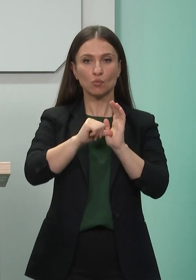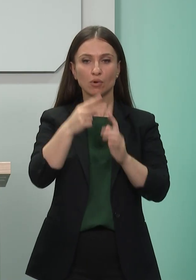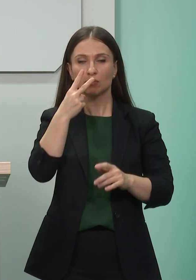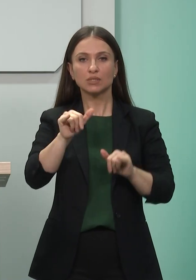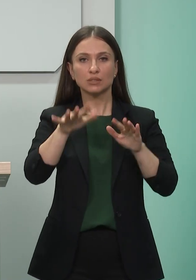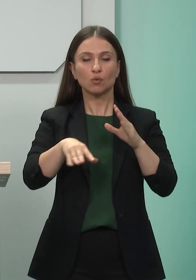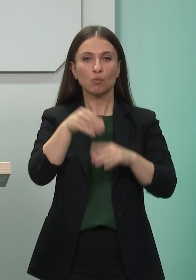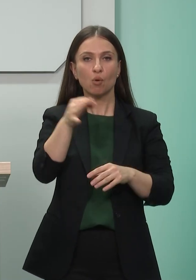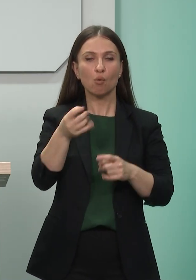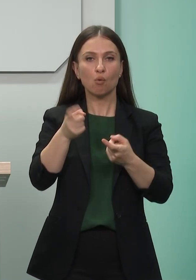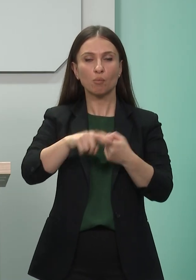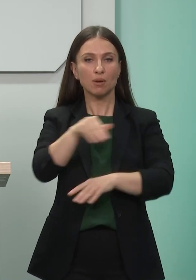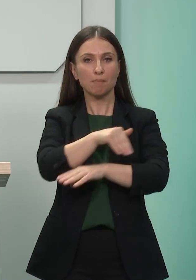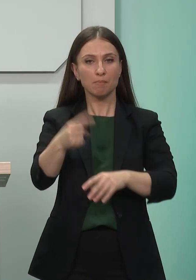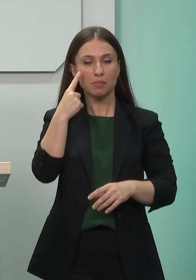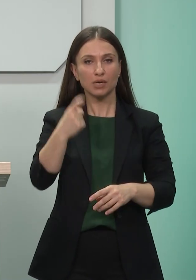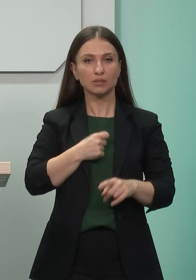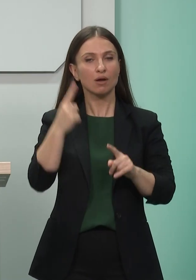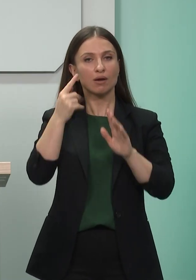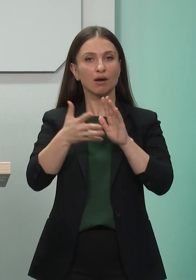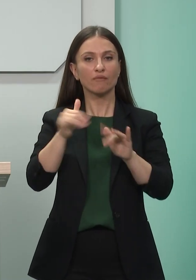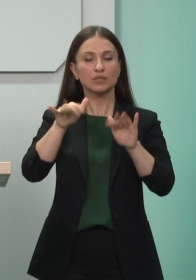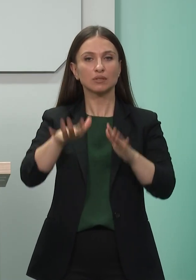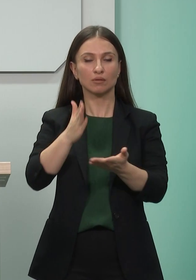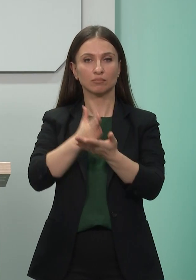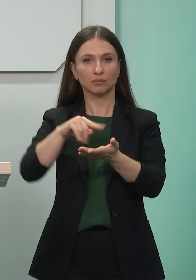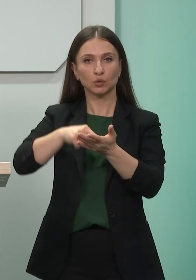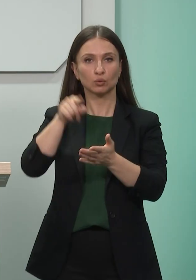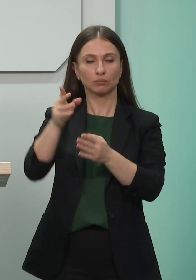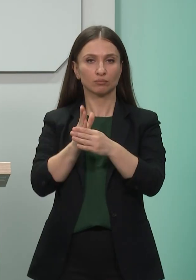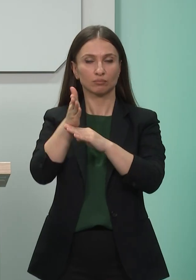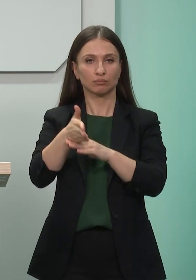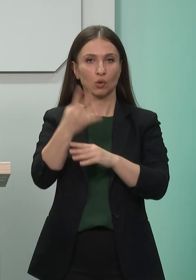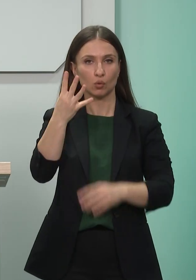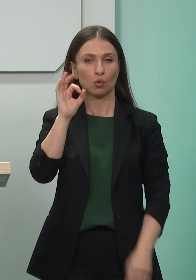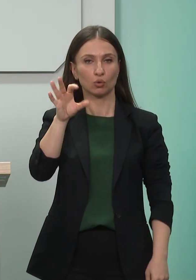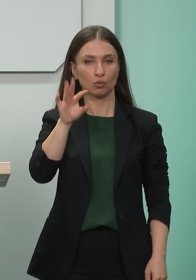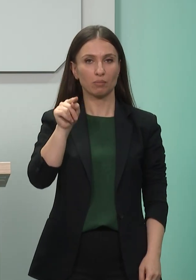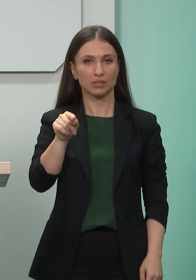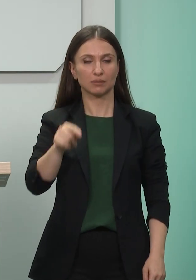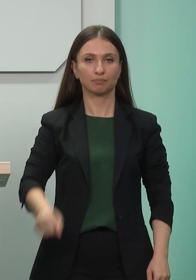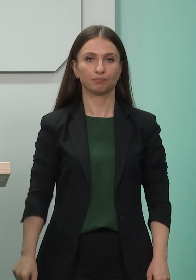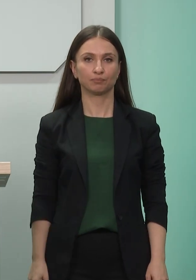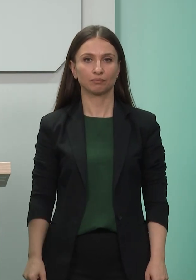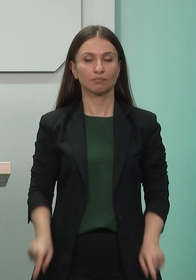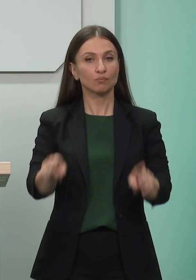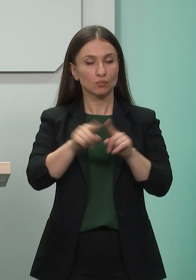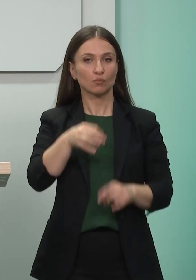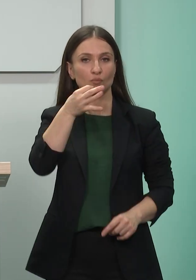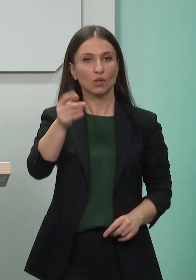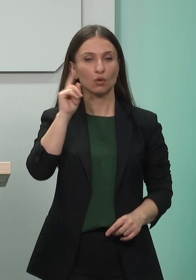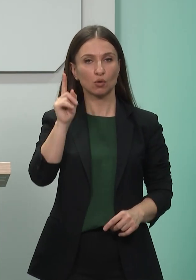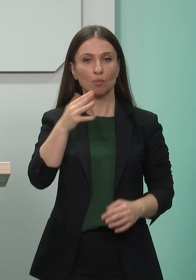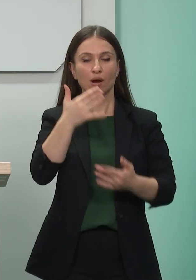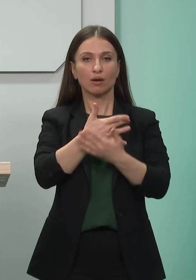ნახოთ საარჩევნო უბნის მისამართი და გაიგოთ, სად უნდა მისცეთ ხმა 4 ოქტომბერს. აღსანიშნავია,